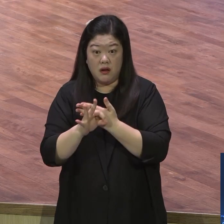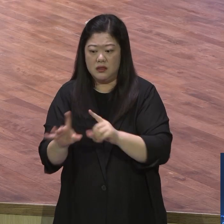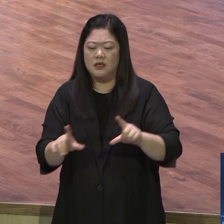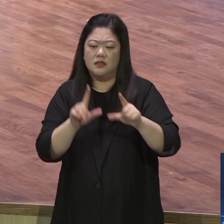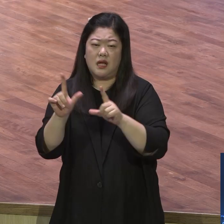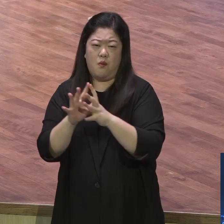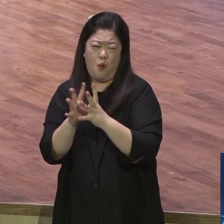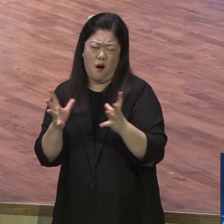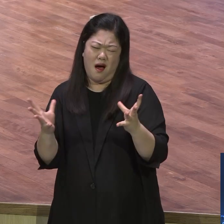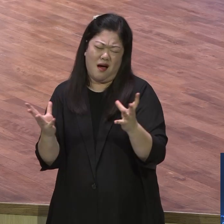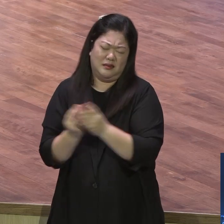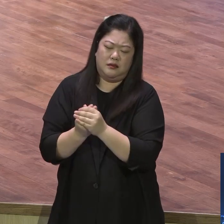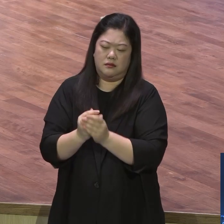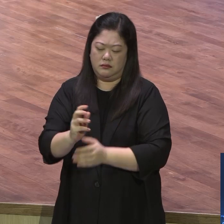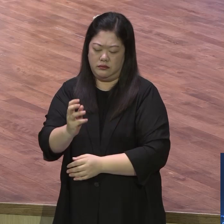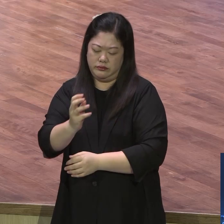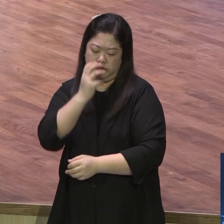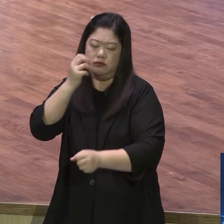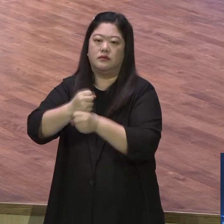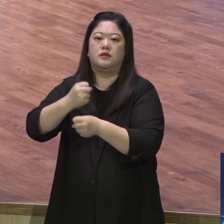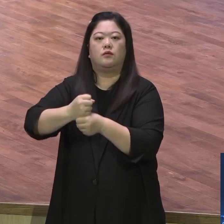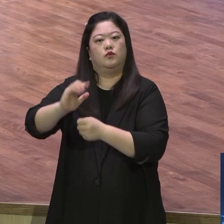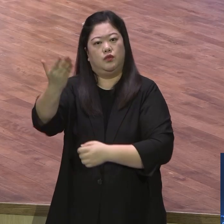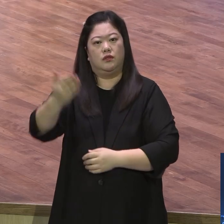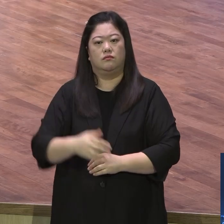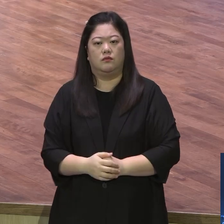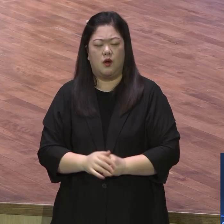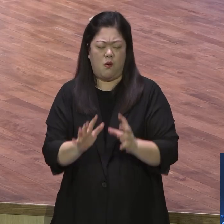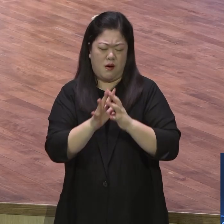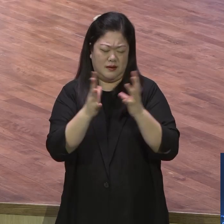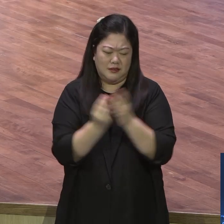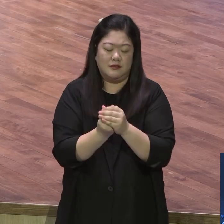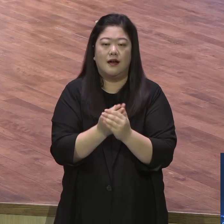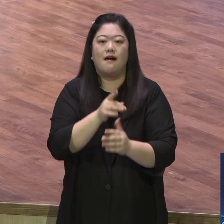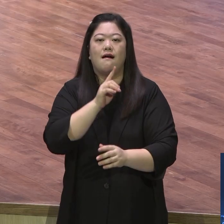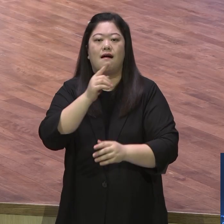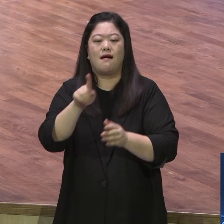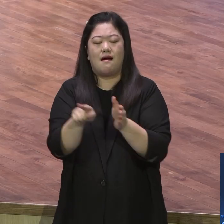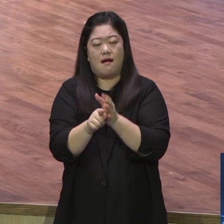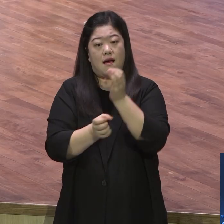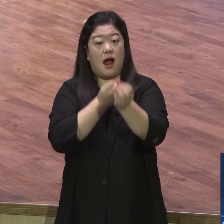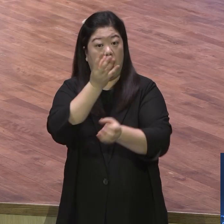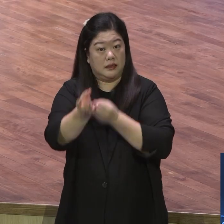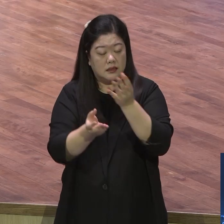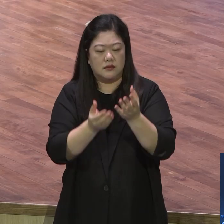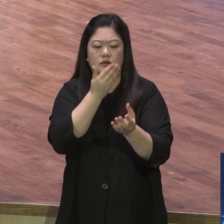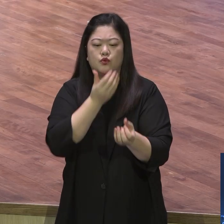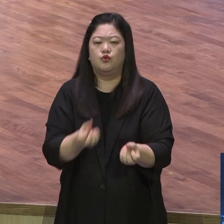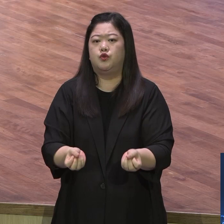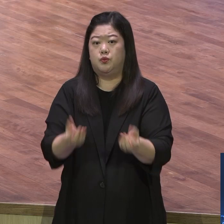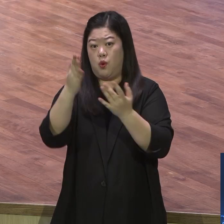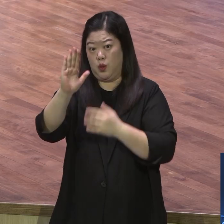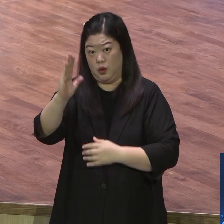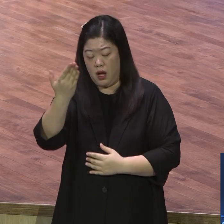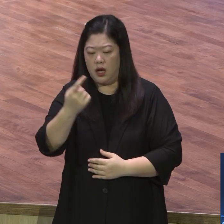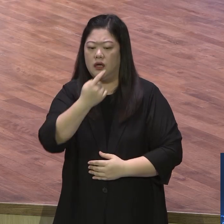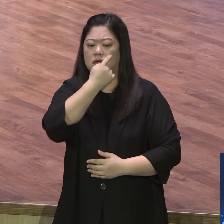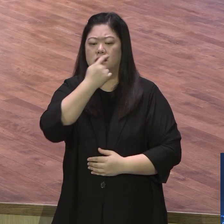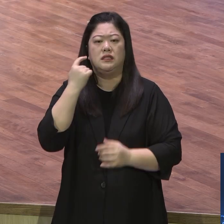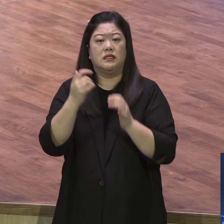절대 작품 절대 작품이 나오게 됐죠 절대 간증이요 절대 축복의 통로요 평생의 정인이요